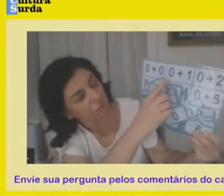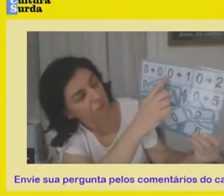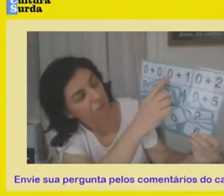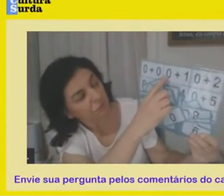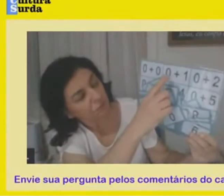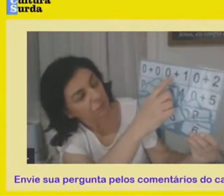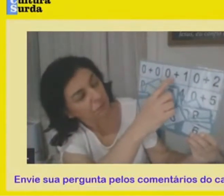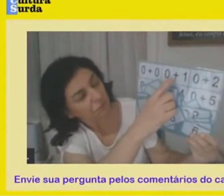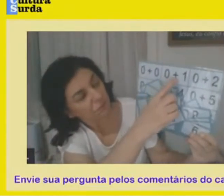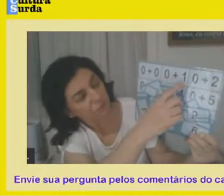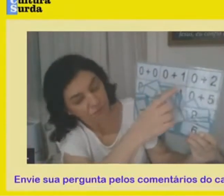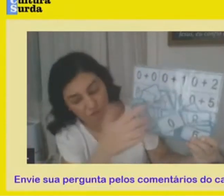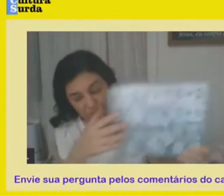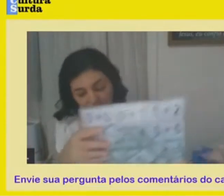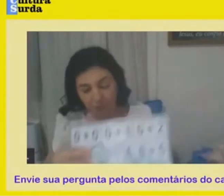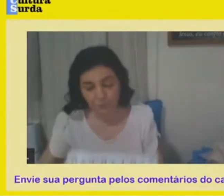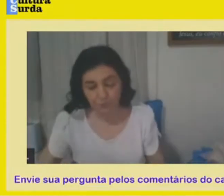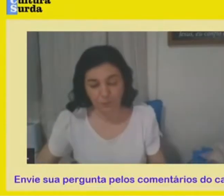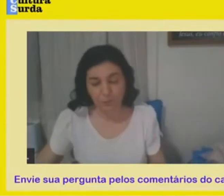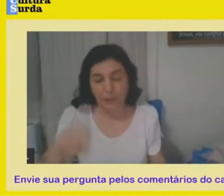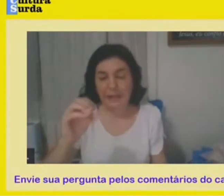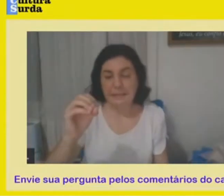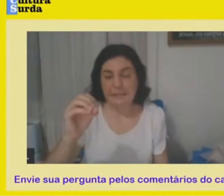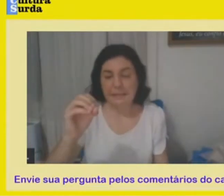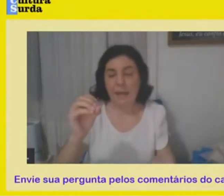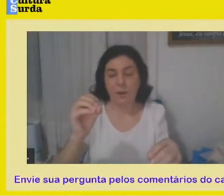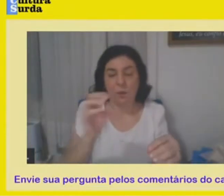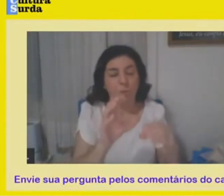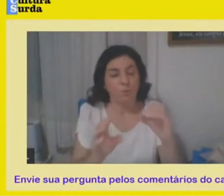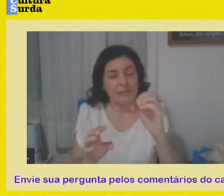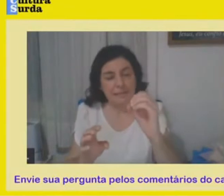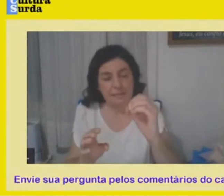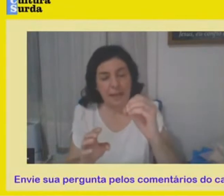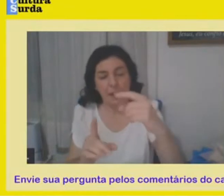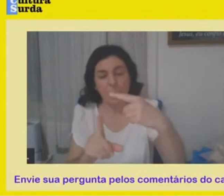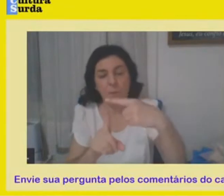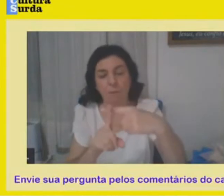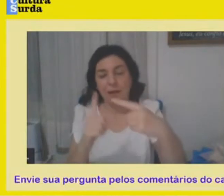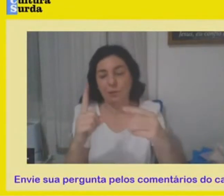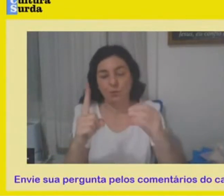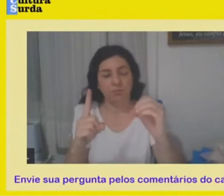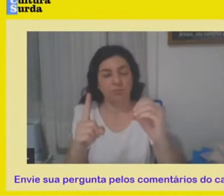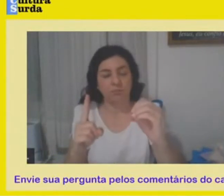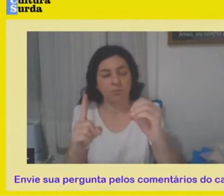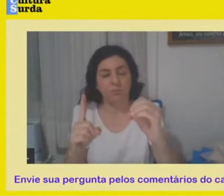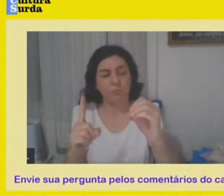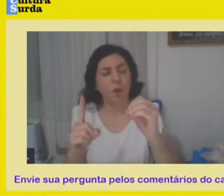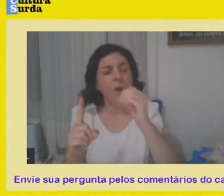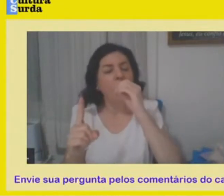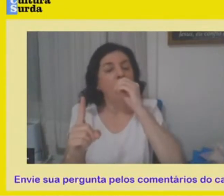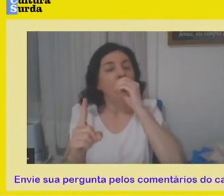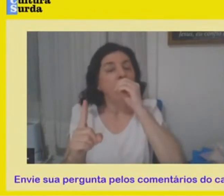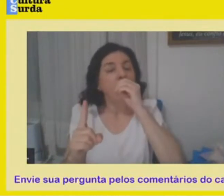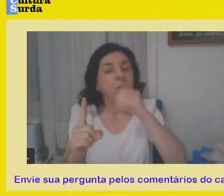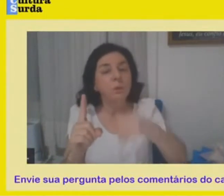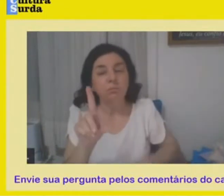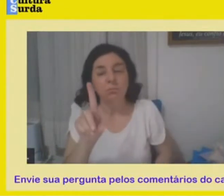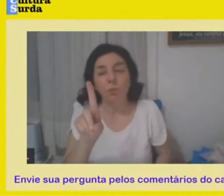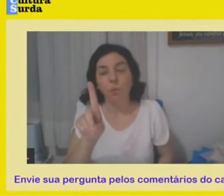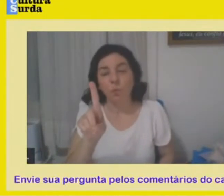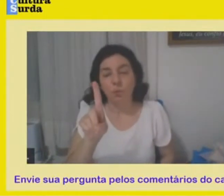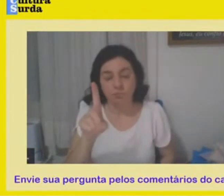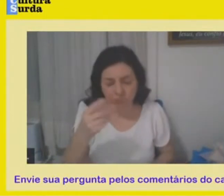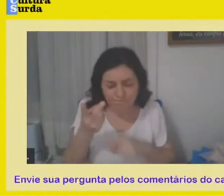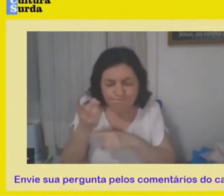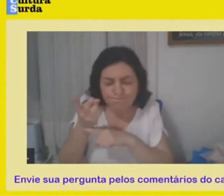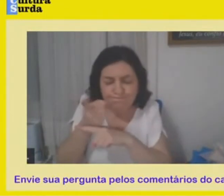consegue aprender a somar também em língua de sinais. Por exemplo, 0 mais 1.